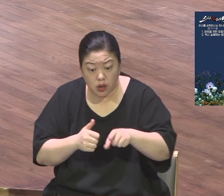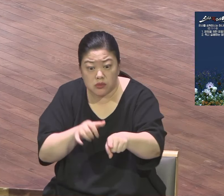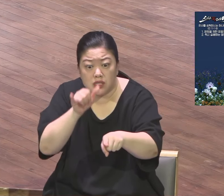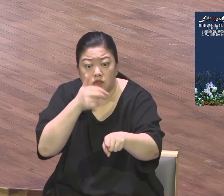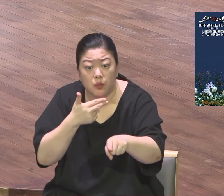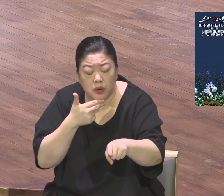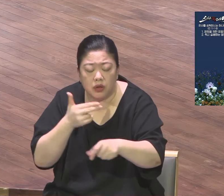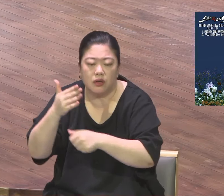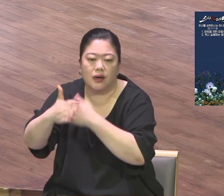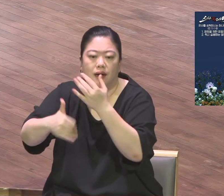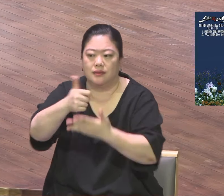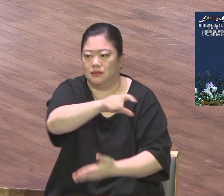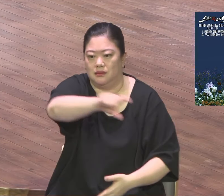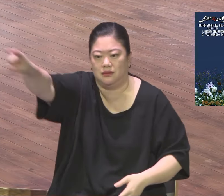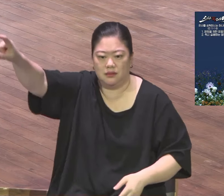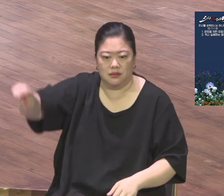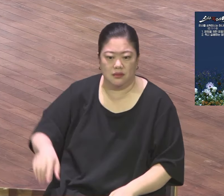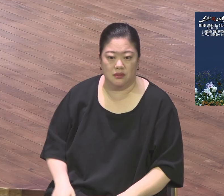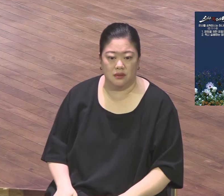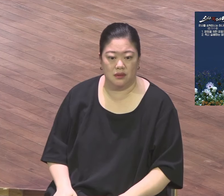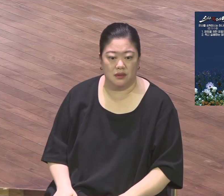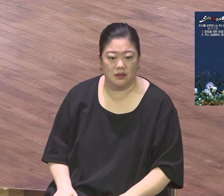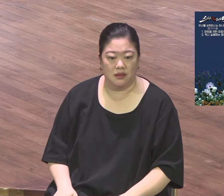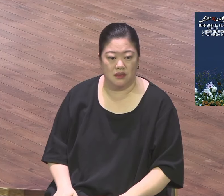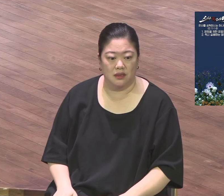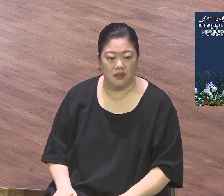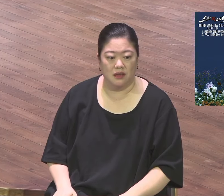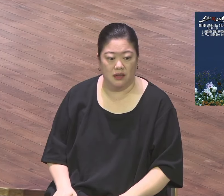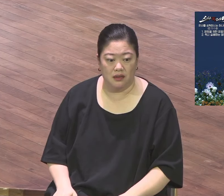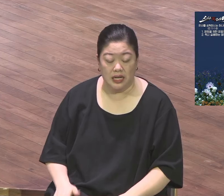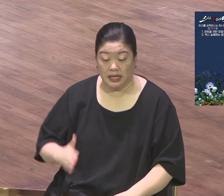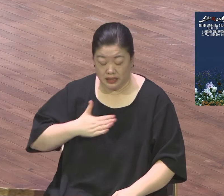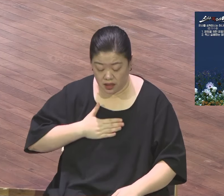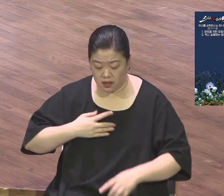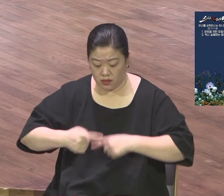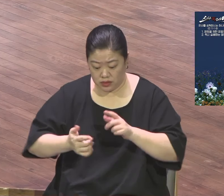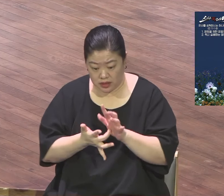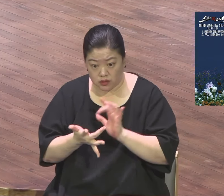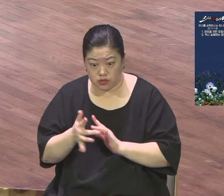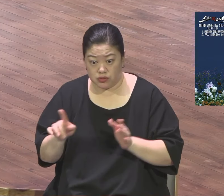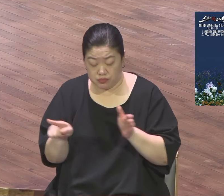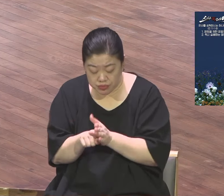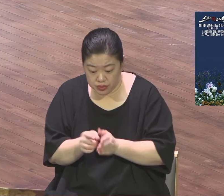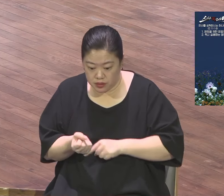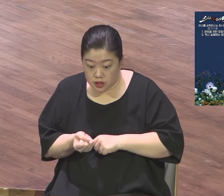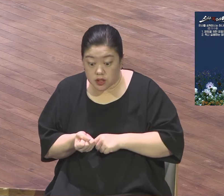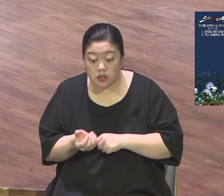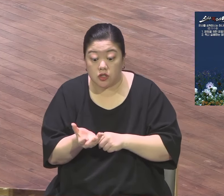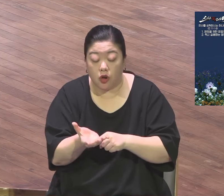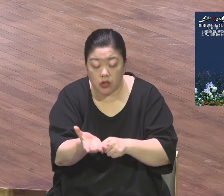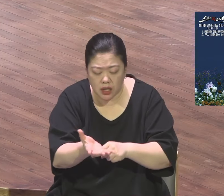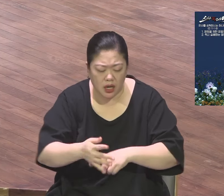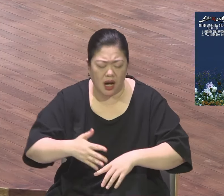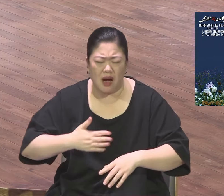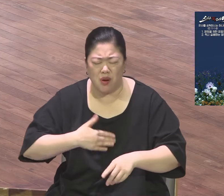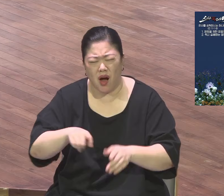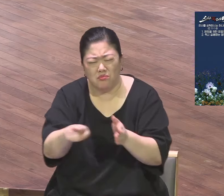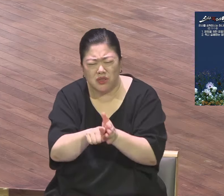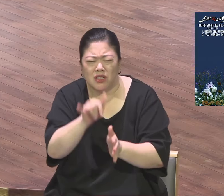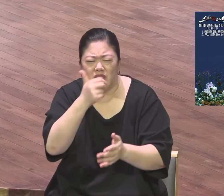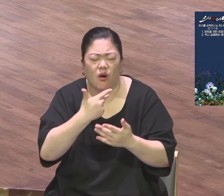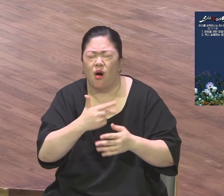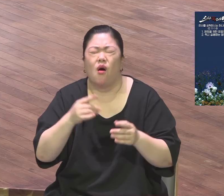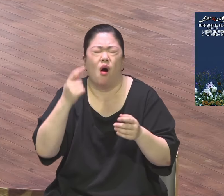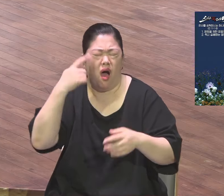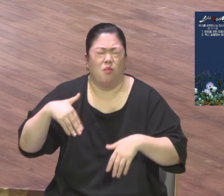영혼에 대해서 우리가 뭐 그것까지 다 책임집니까? 우리 전하기만 하면 믿고 안 믿고 나오고 안 나오고는 그건 하나님 하실 일이고 우리는